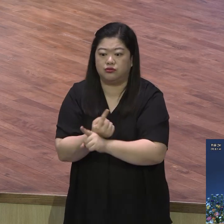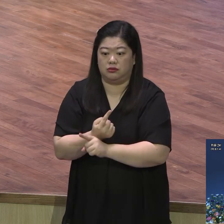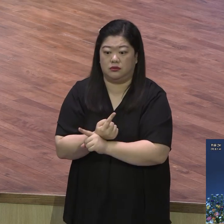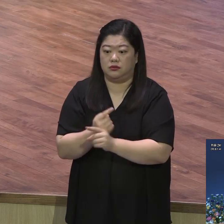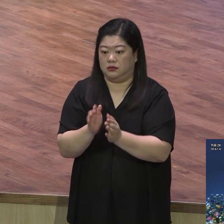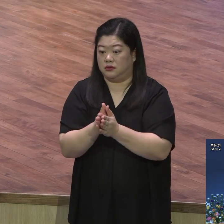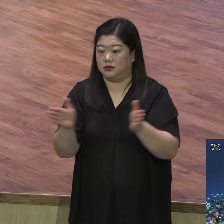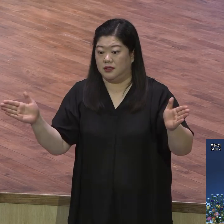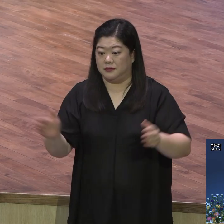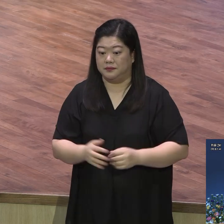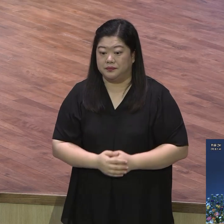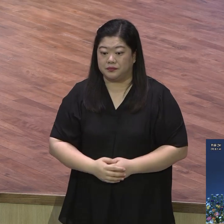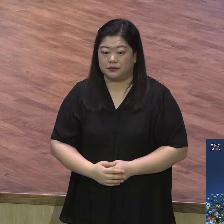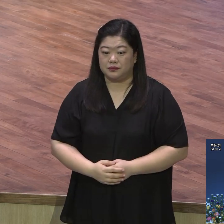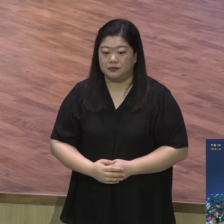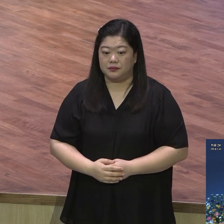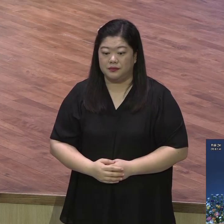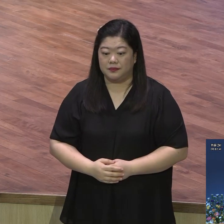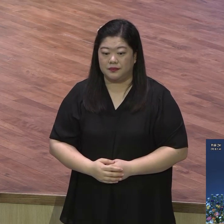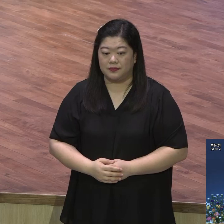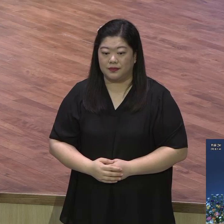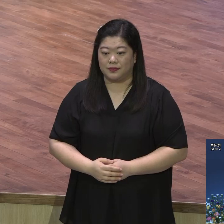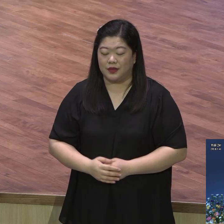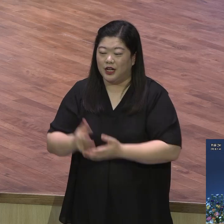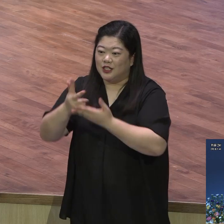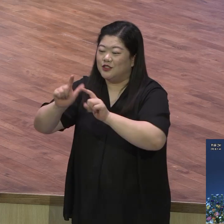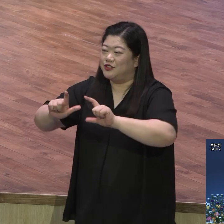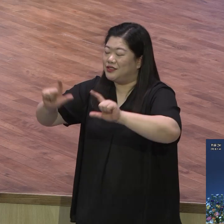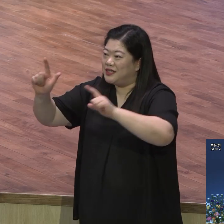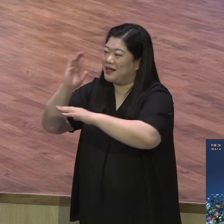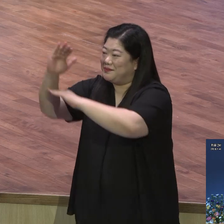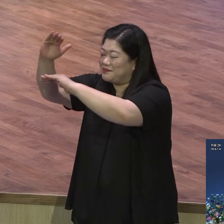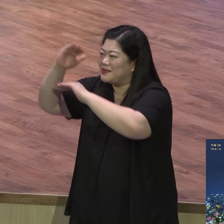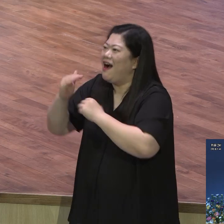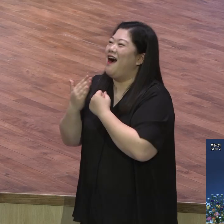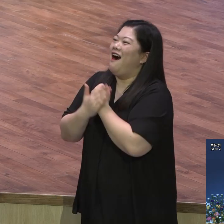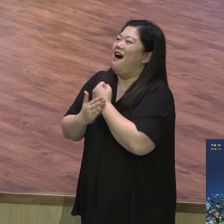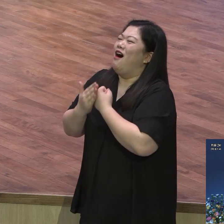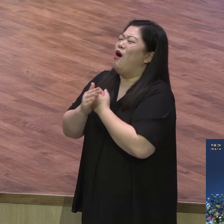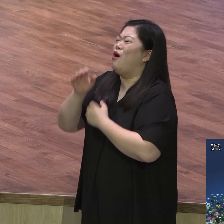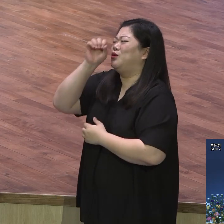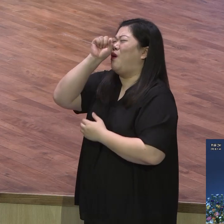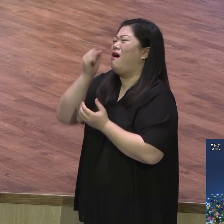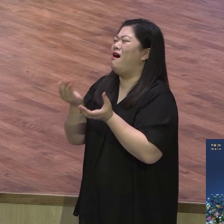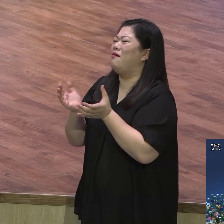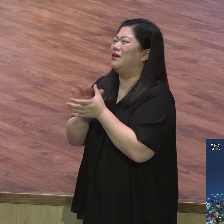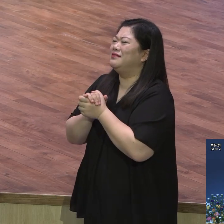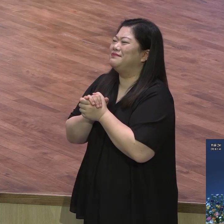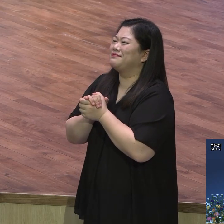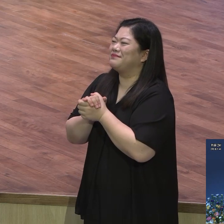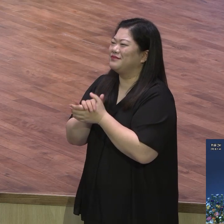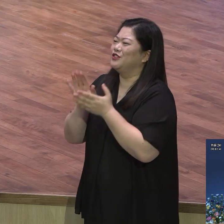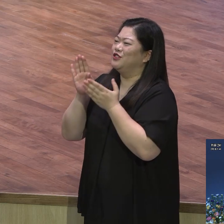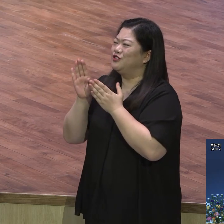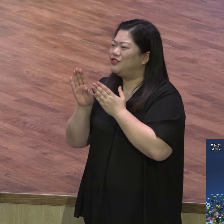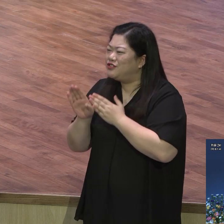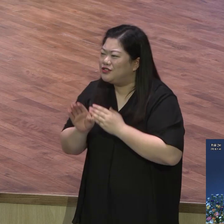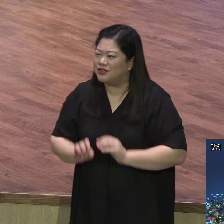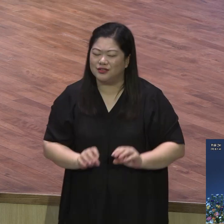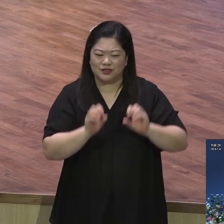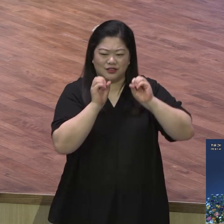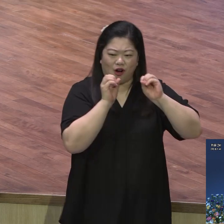말씀의 은혜만 받고 또 현장을 놓치면 안 된단 말이에요. 말씀의 은혜를 많이 받는데 말씀은 잘해. 그런데 현장을